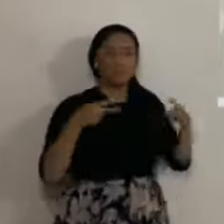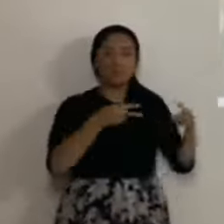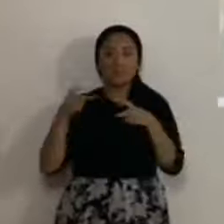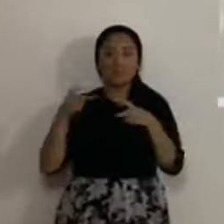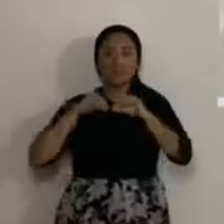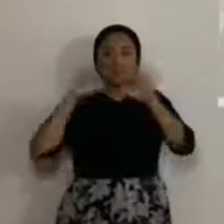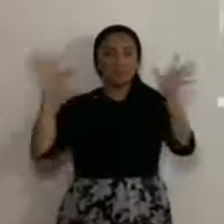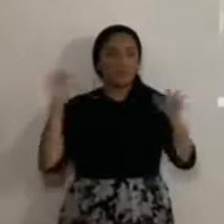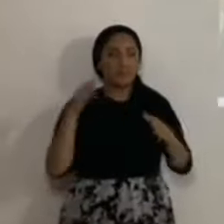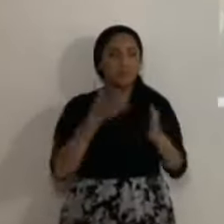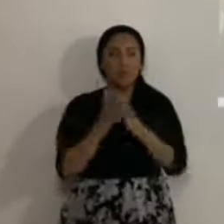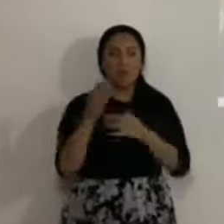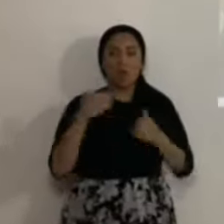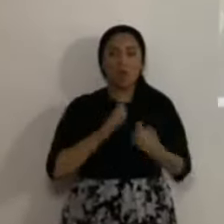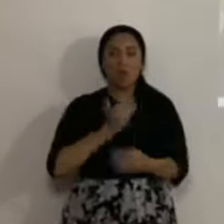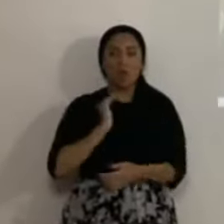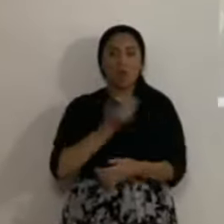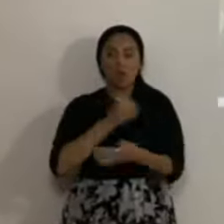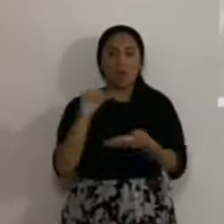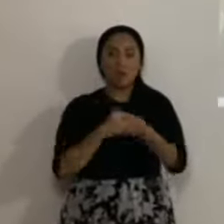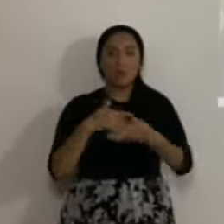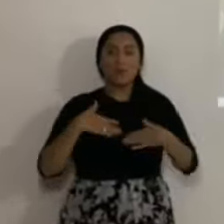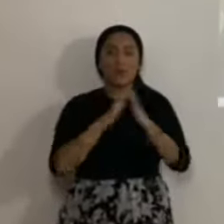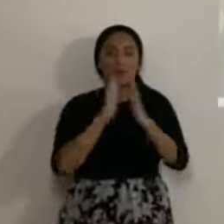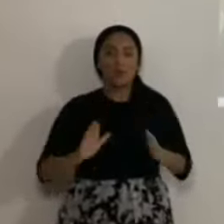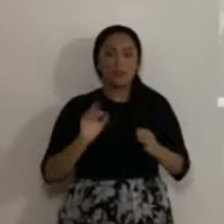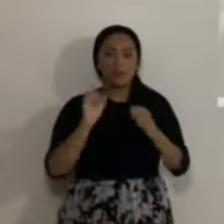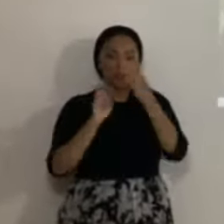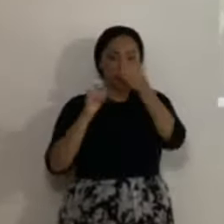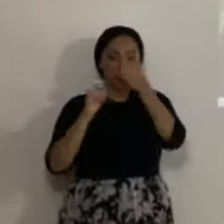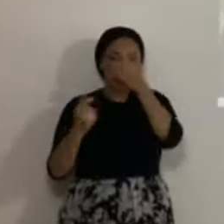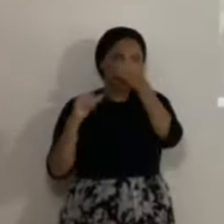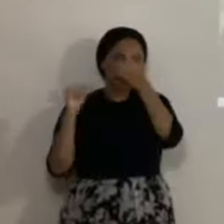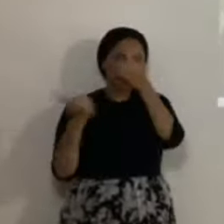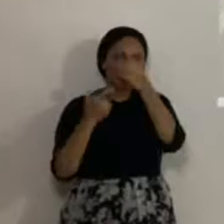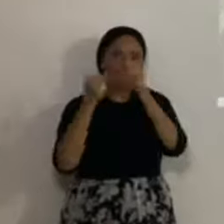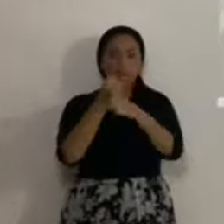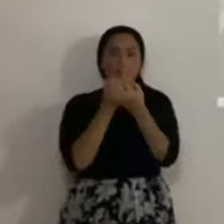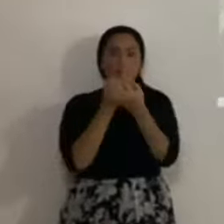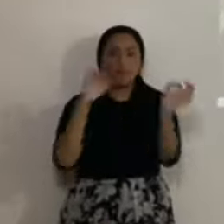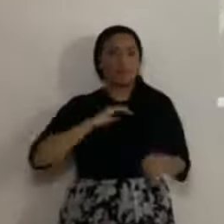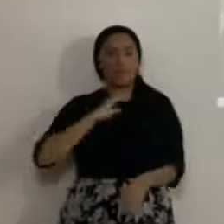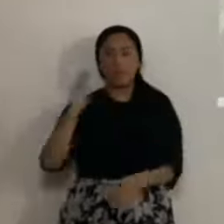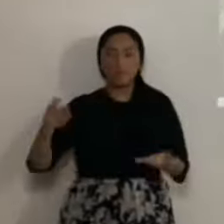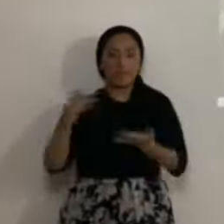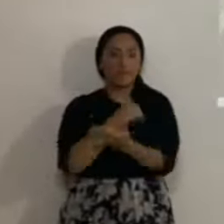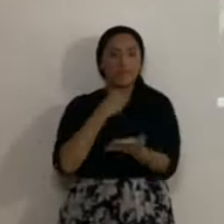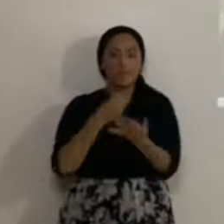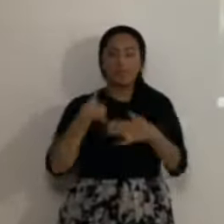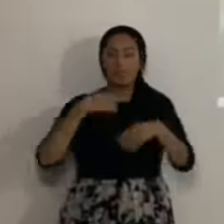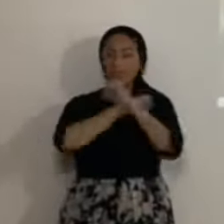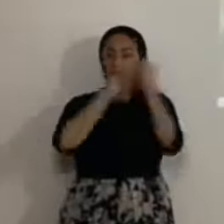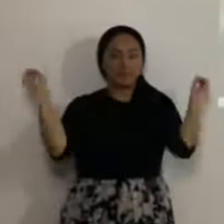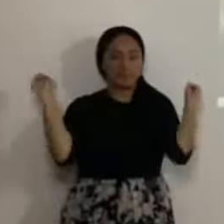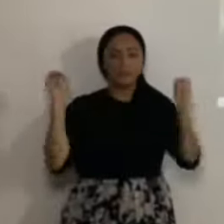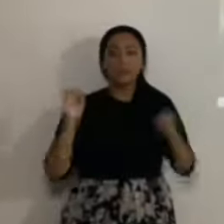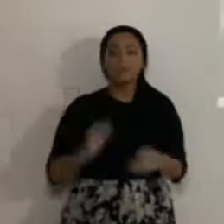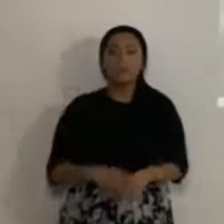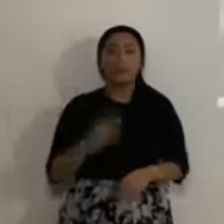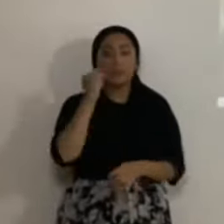regalar, a través de la página gozoypaz.mx. Todo el material es gratuito. Yo no monetizo los videos de YouTube, entonces